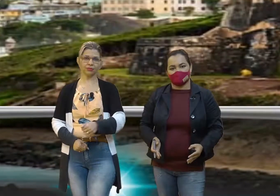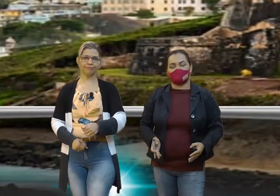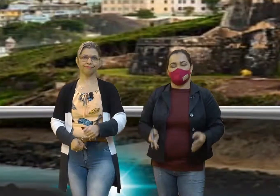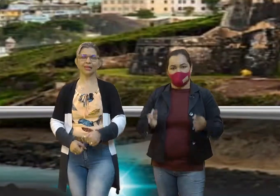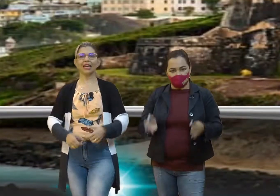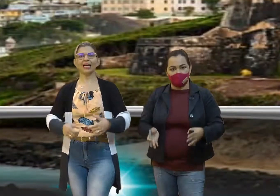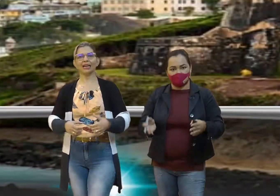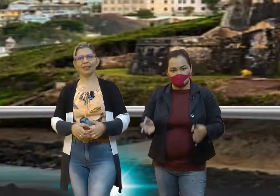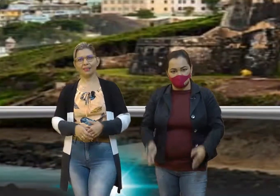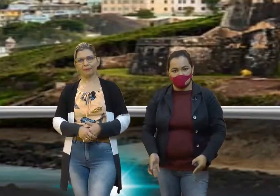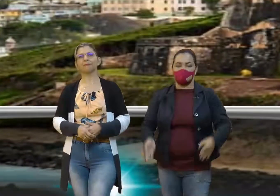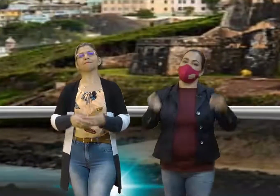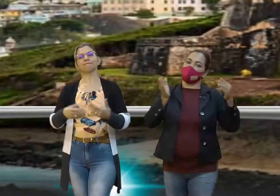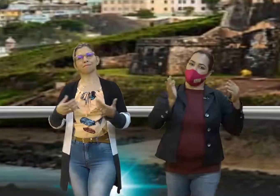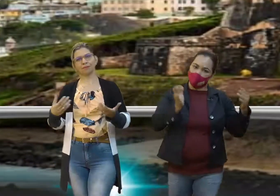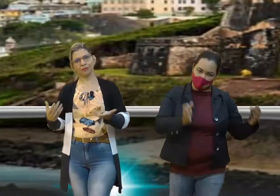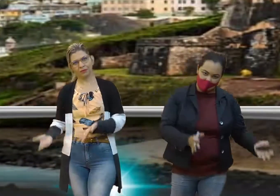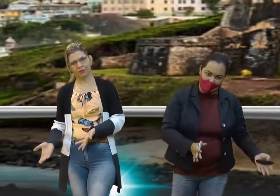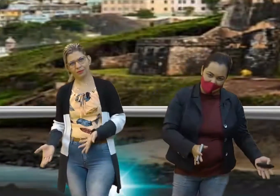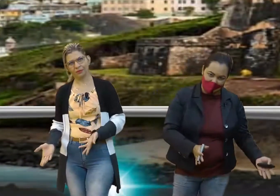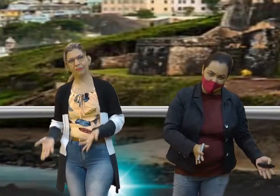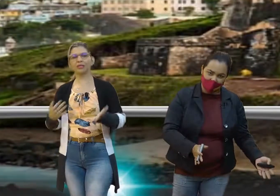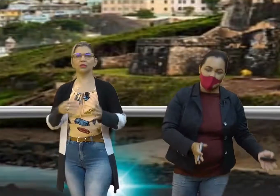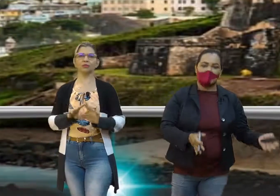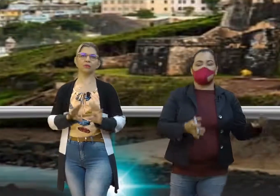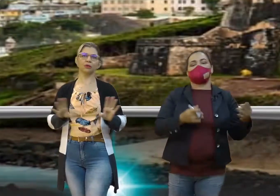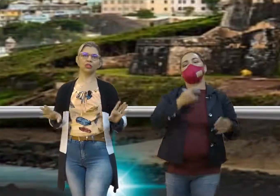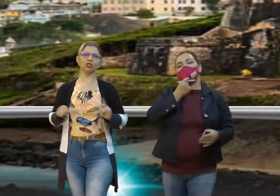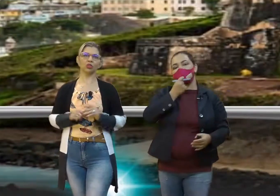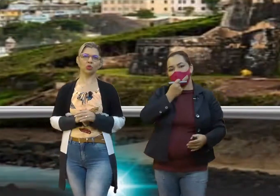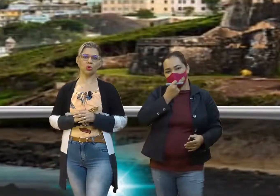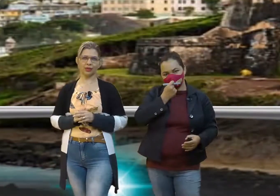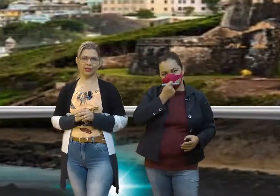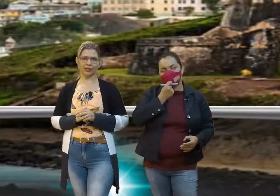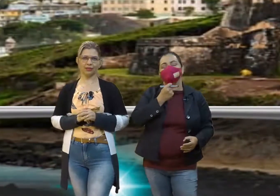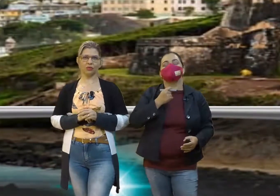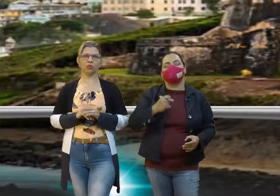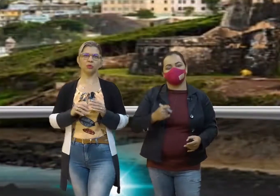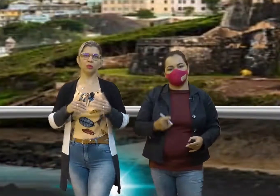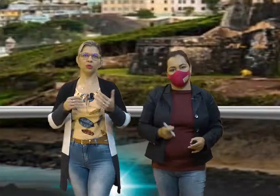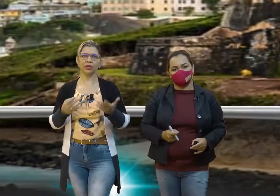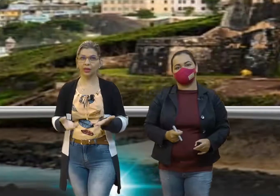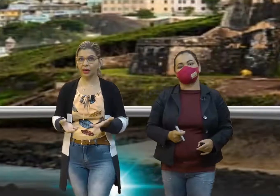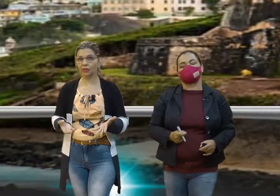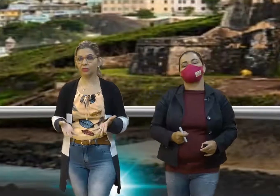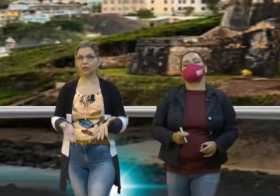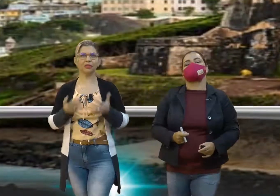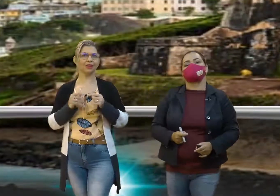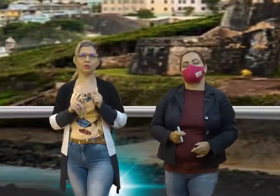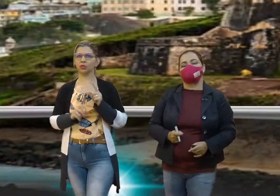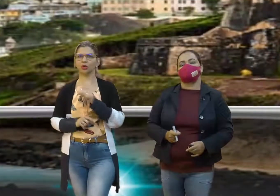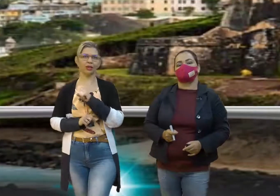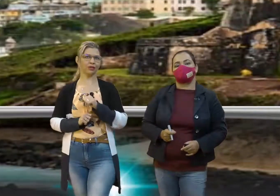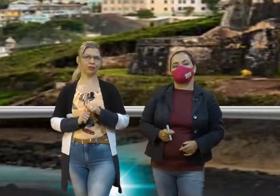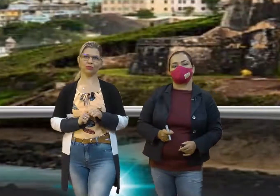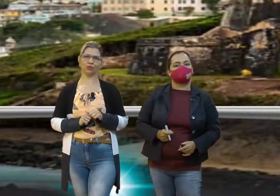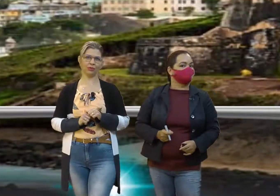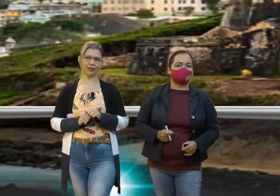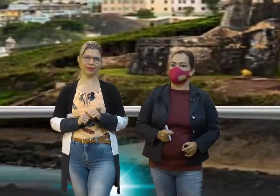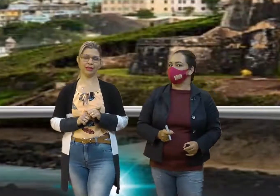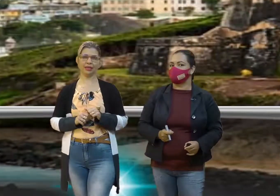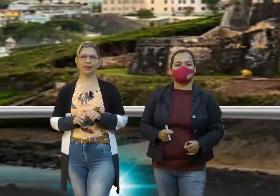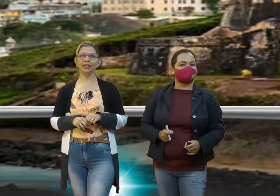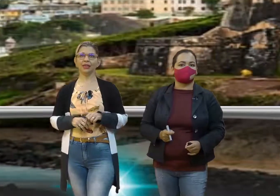de voto. Tem como presidente Joe Biden. Mas não tem poder de escolha. Os porto-riquenhos não escolheram